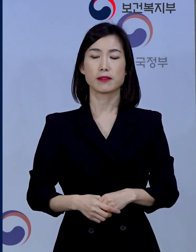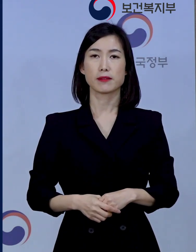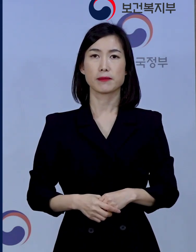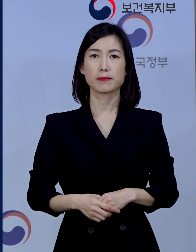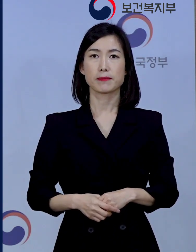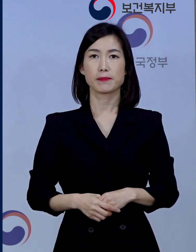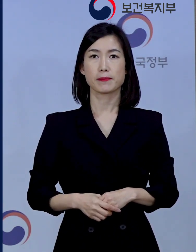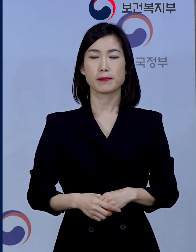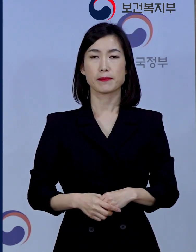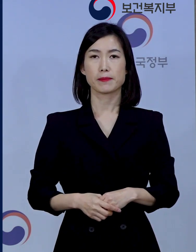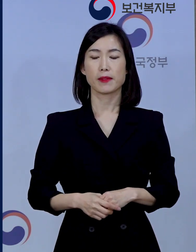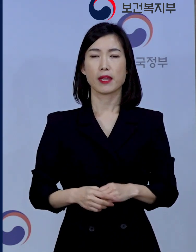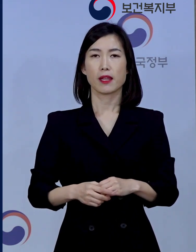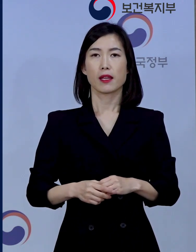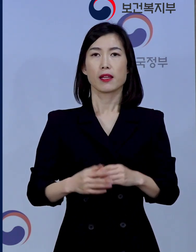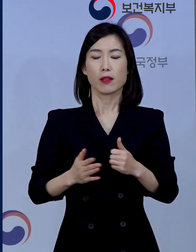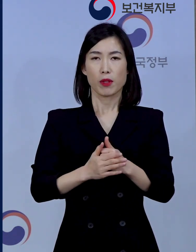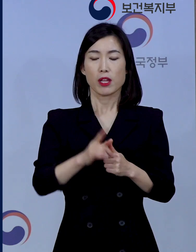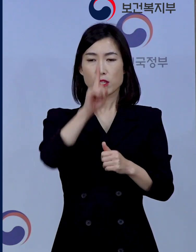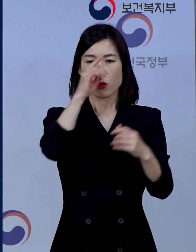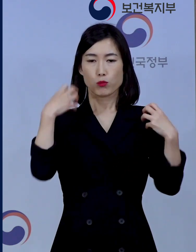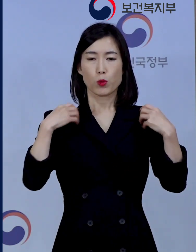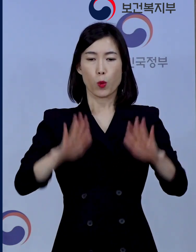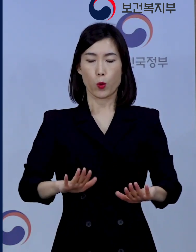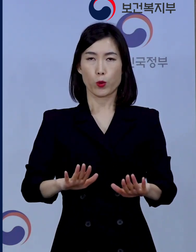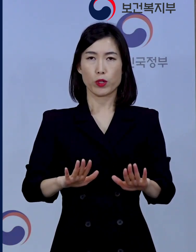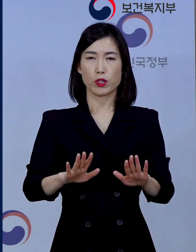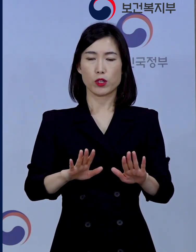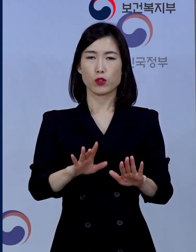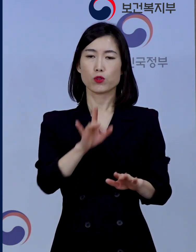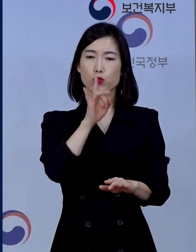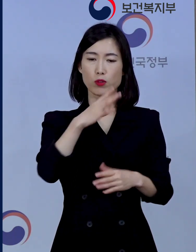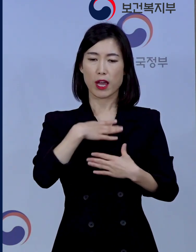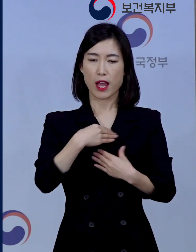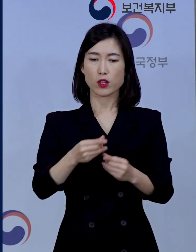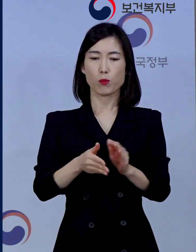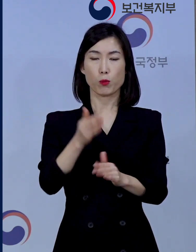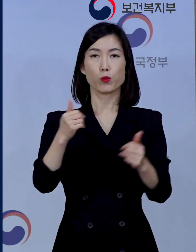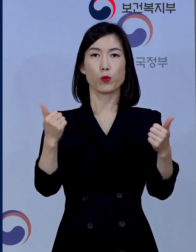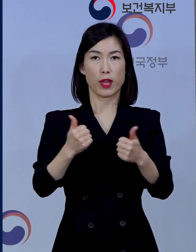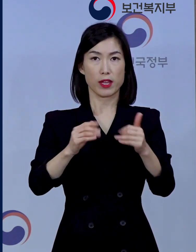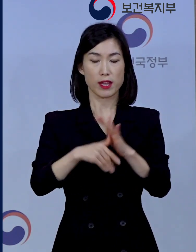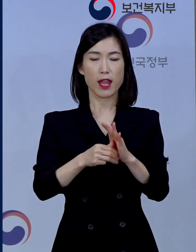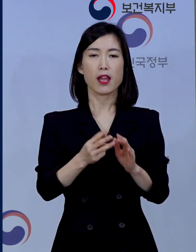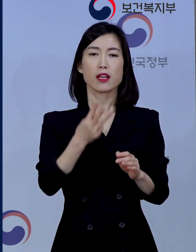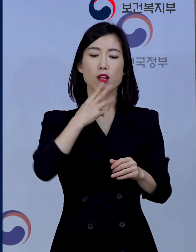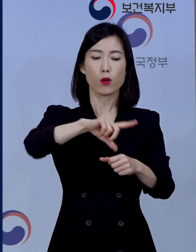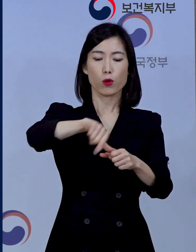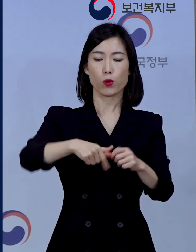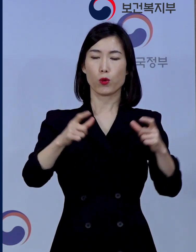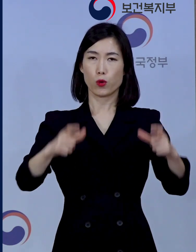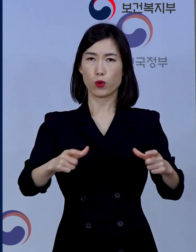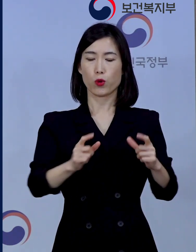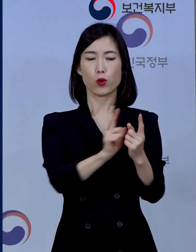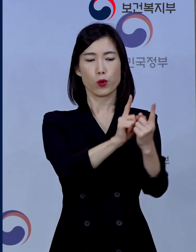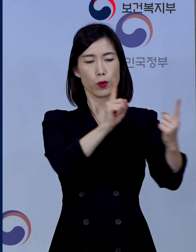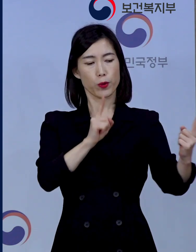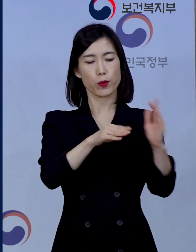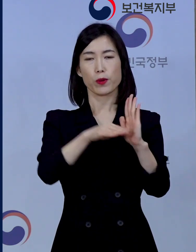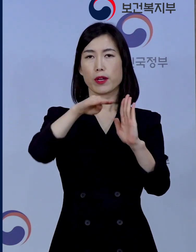시기입니다. 이에 정부는 오늘 중대본 회의를 통해 수도권은 거리두기